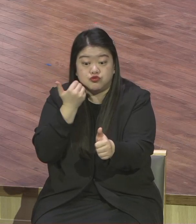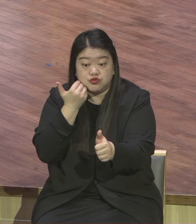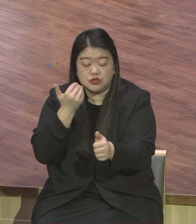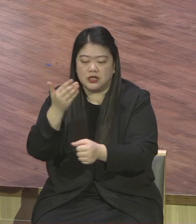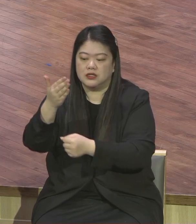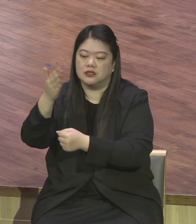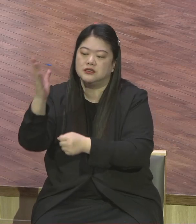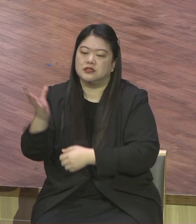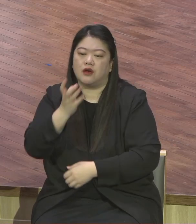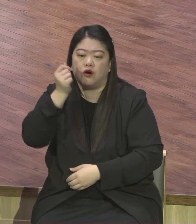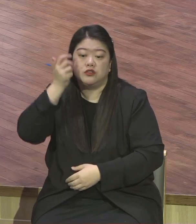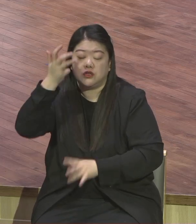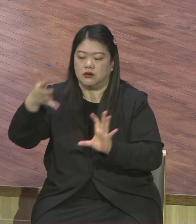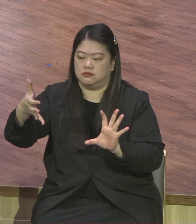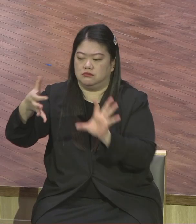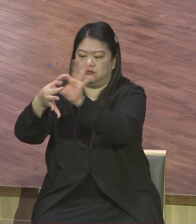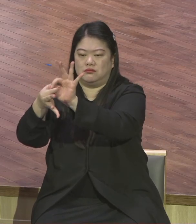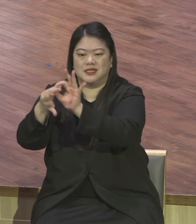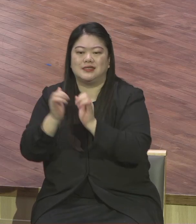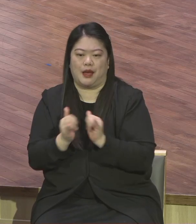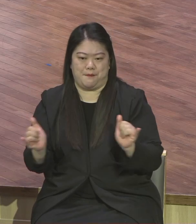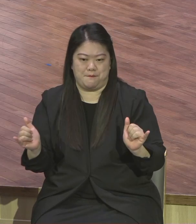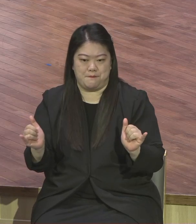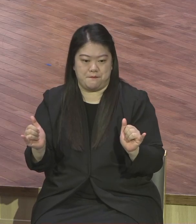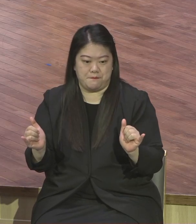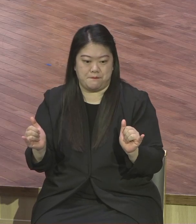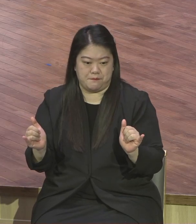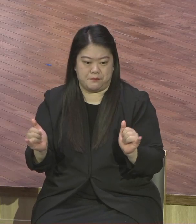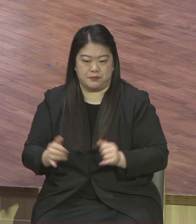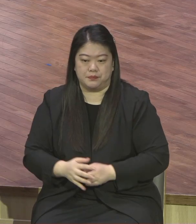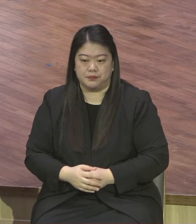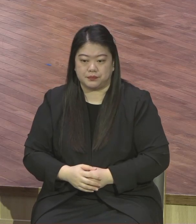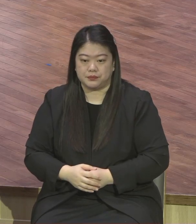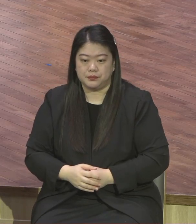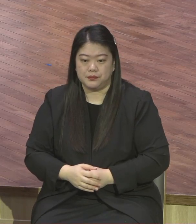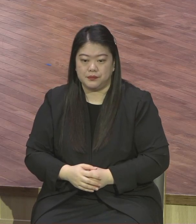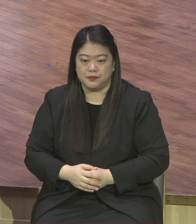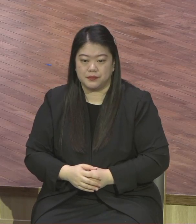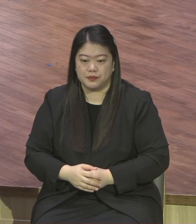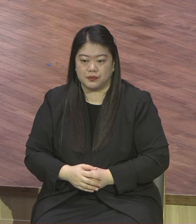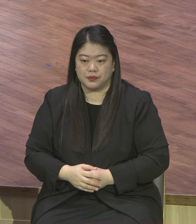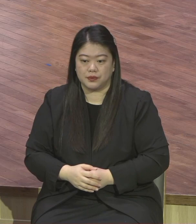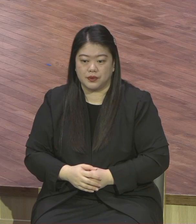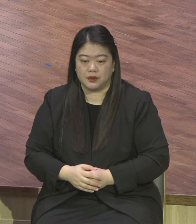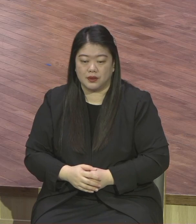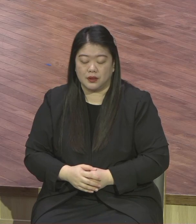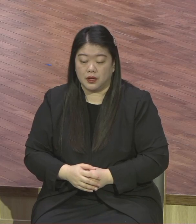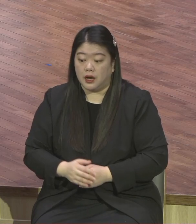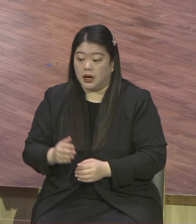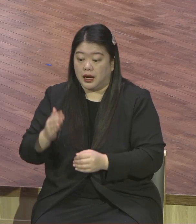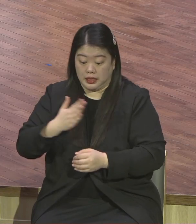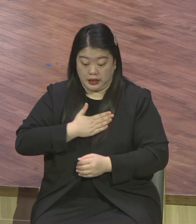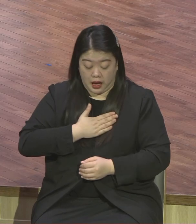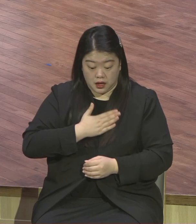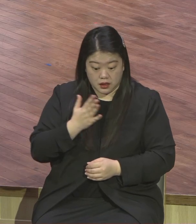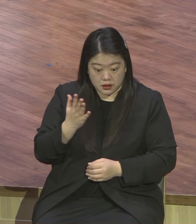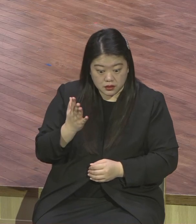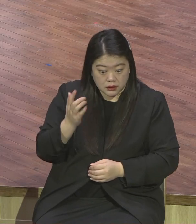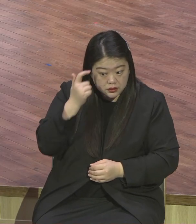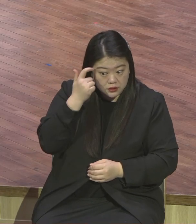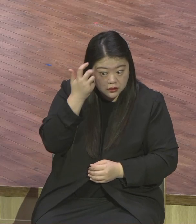사람이라. 그래서 하나님 영이신 하나님과 대화를 하는 겁니다. 영이신